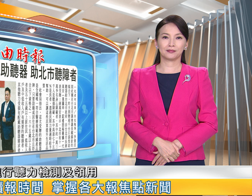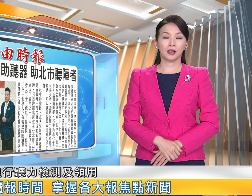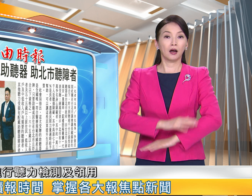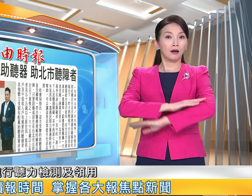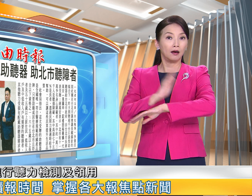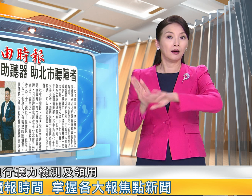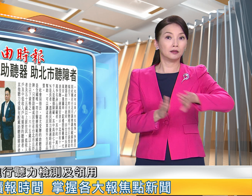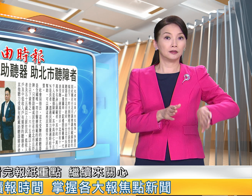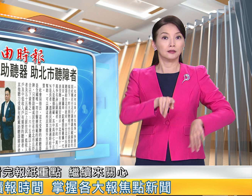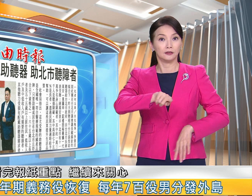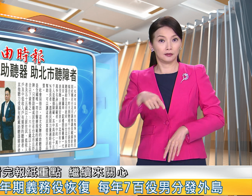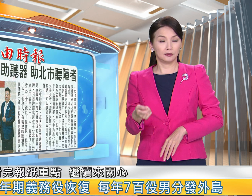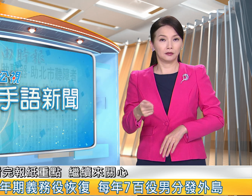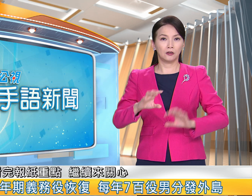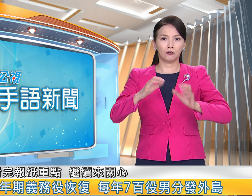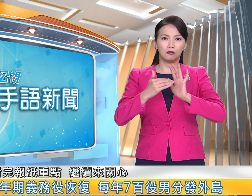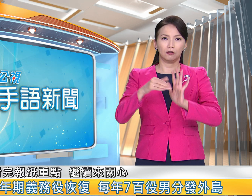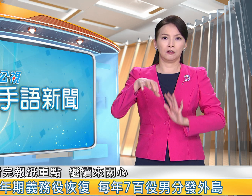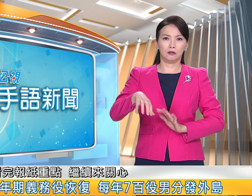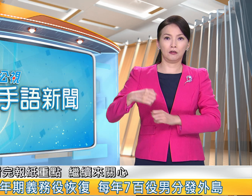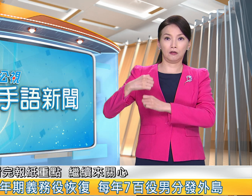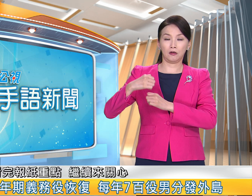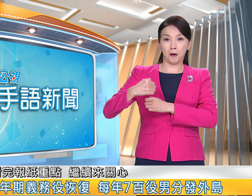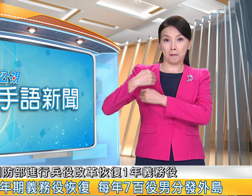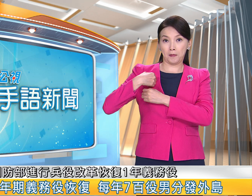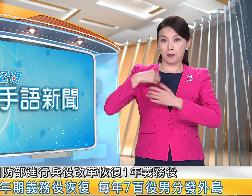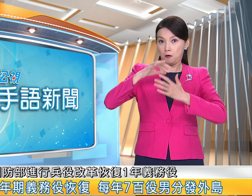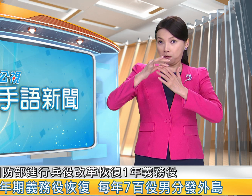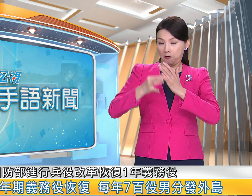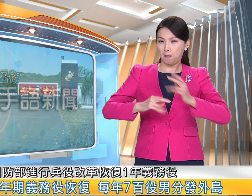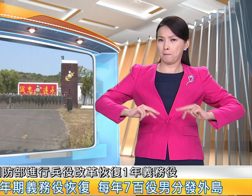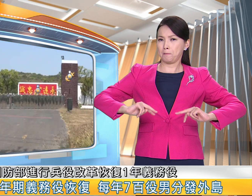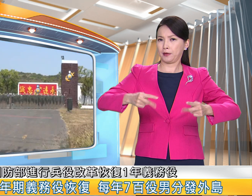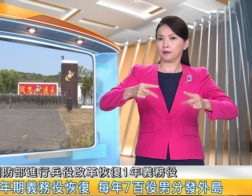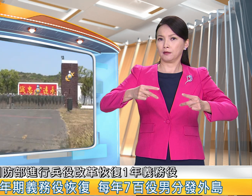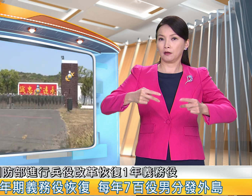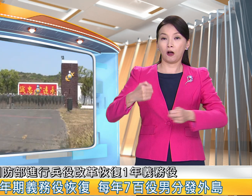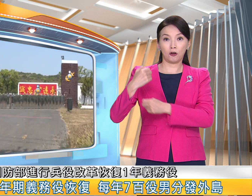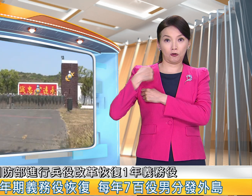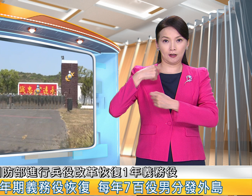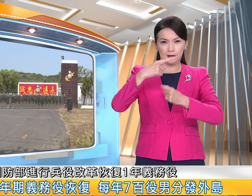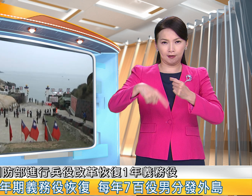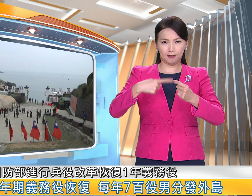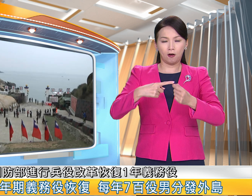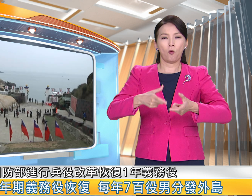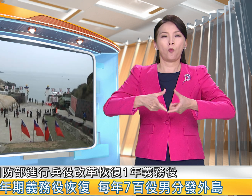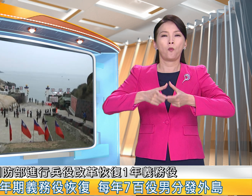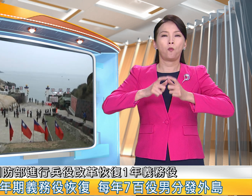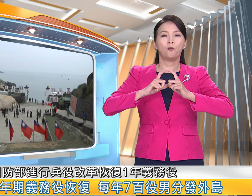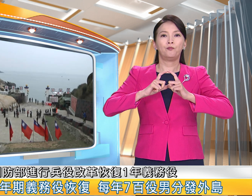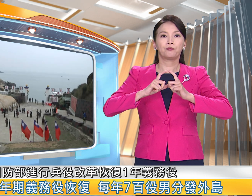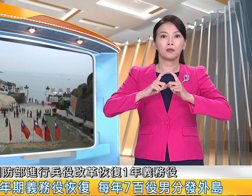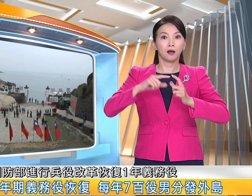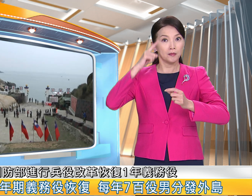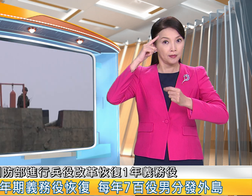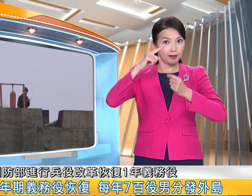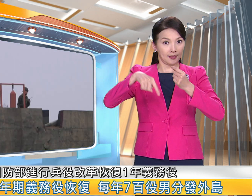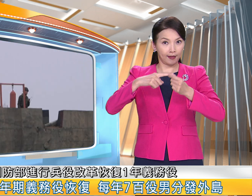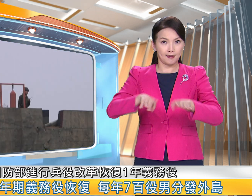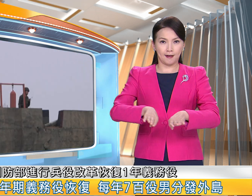而看完报纸重点，继续来关心国防部进行兵役改革，恢复1年义务役，明年